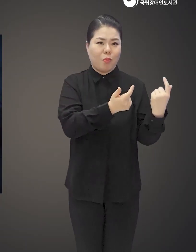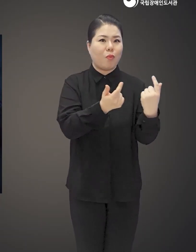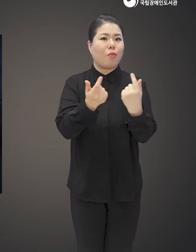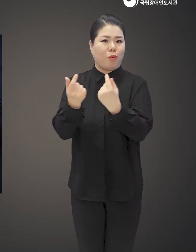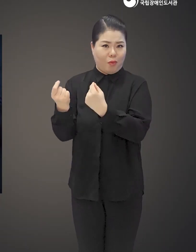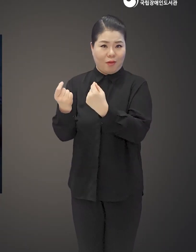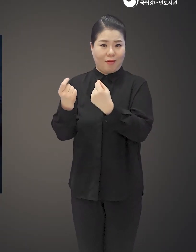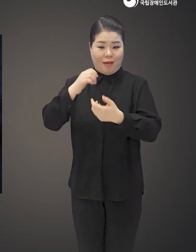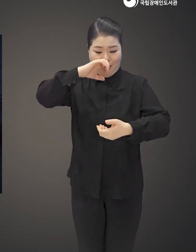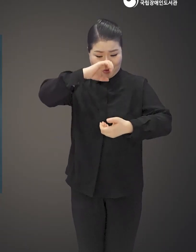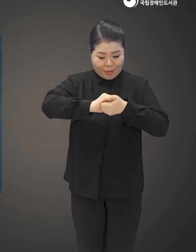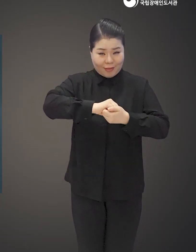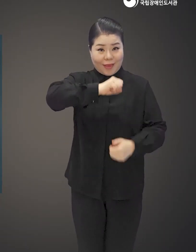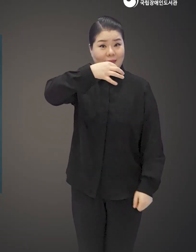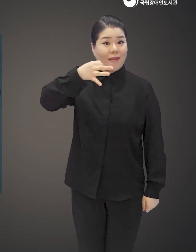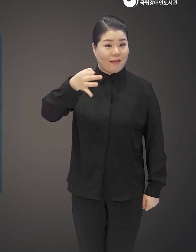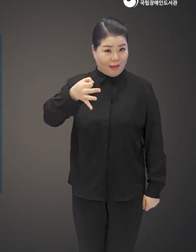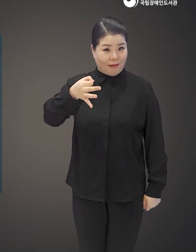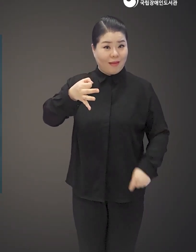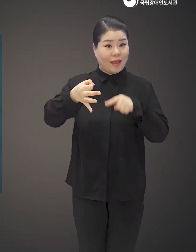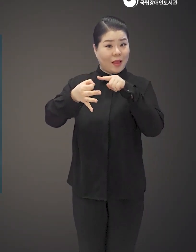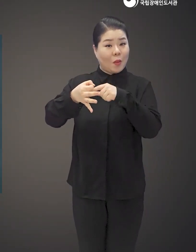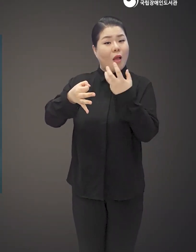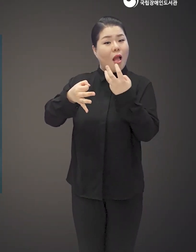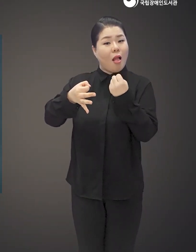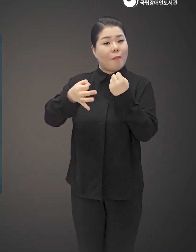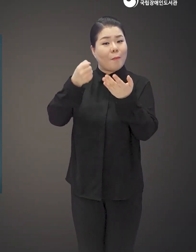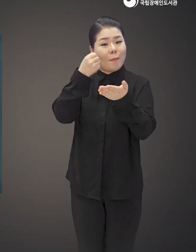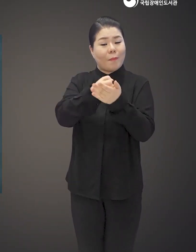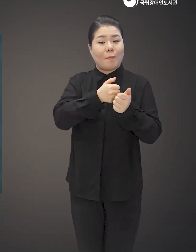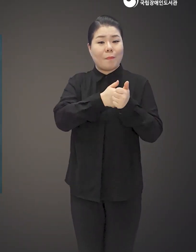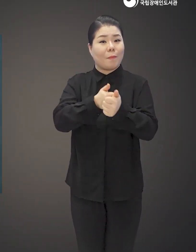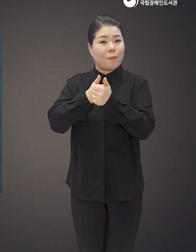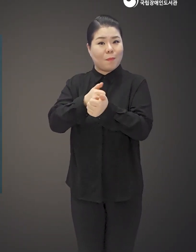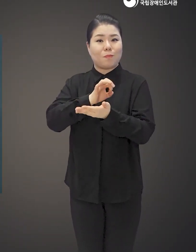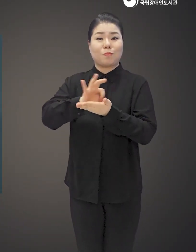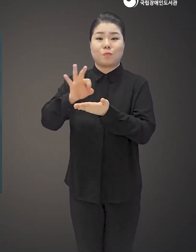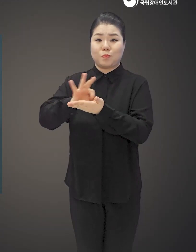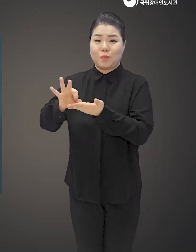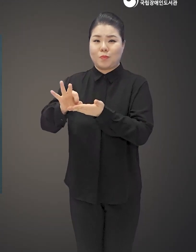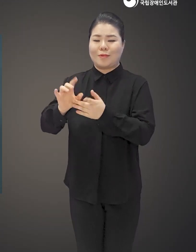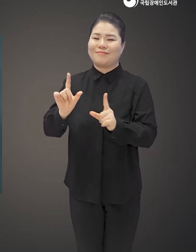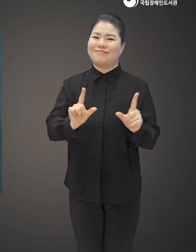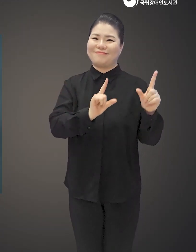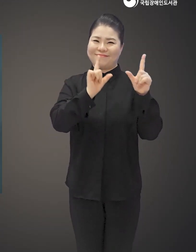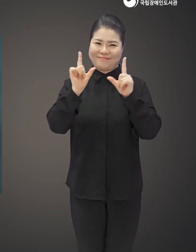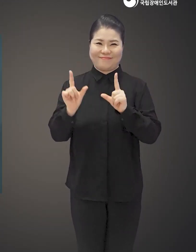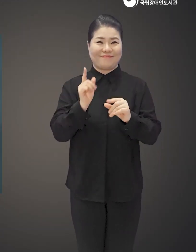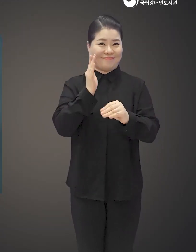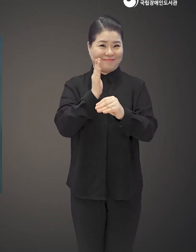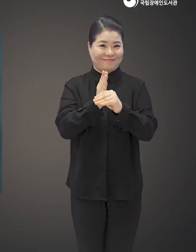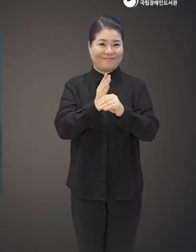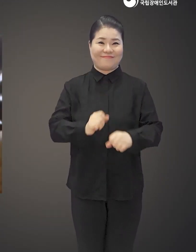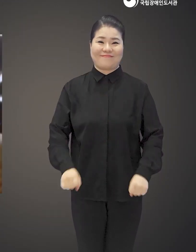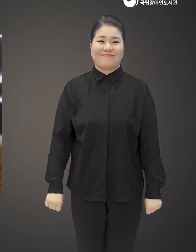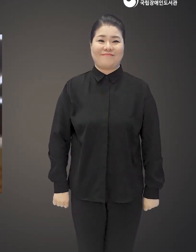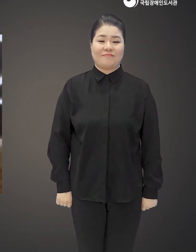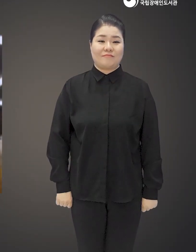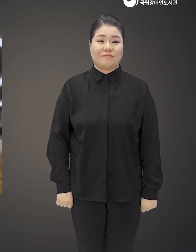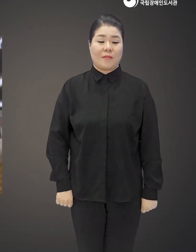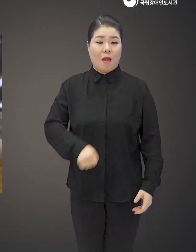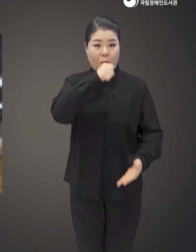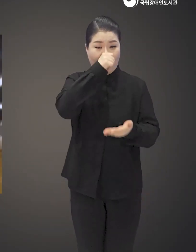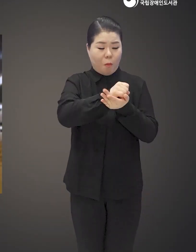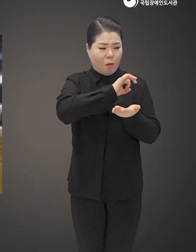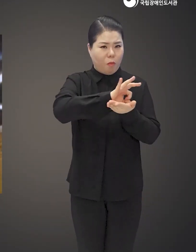이 한정된 예산, 그러니까 정해진 돈의 범위 안에서 다양한 소비를 반복하고 있죠.